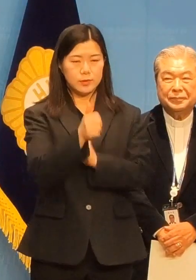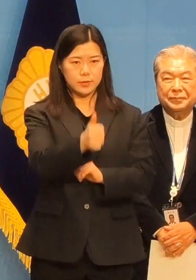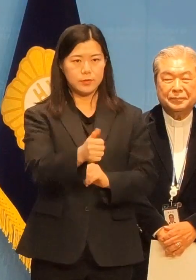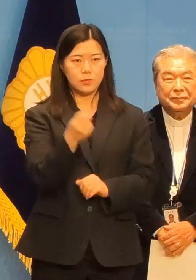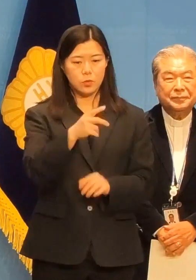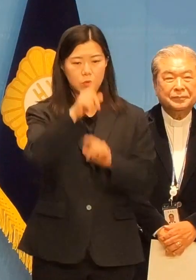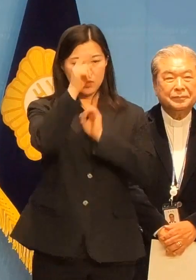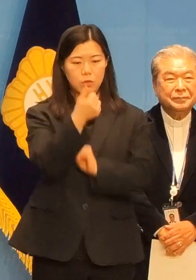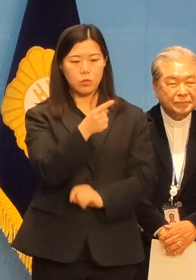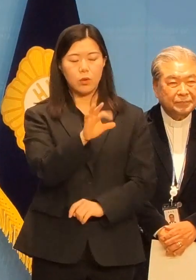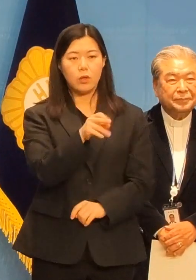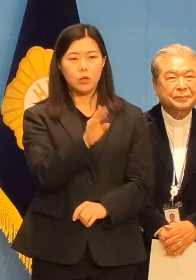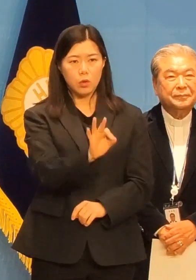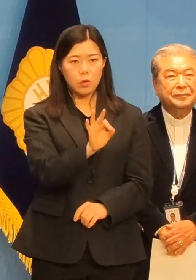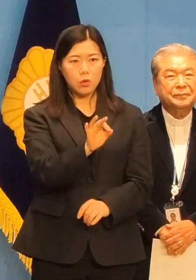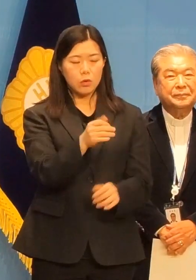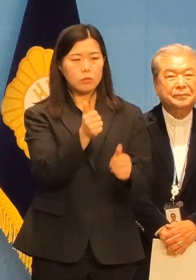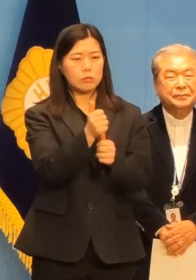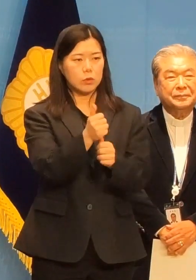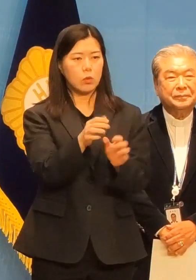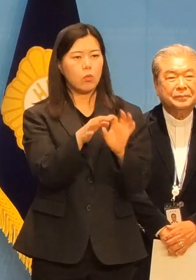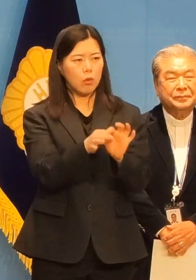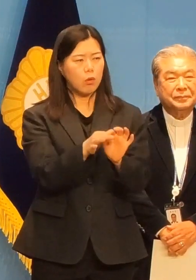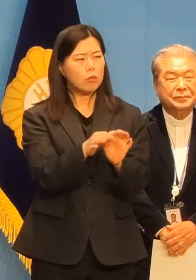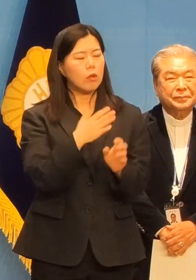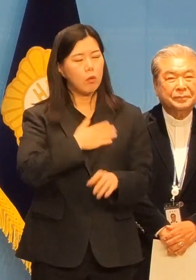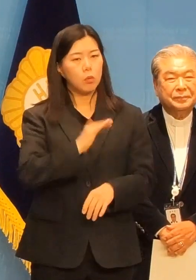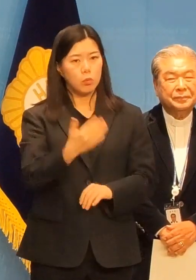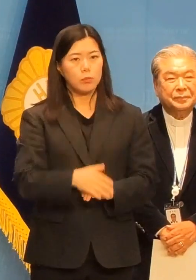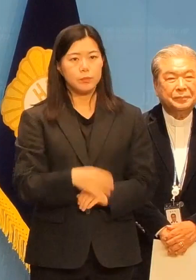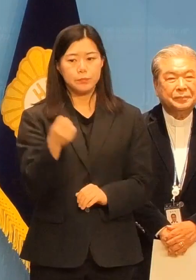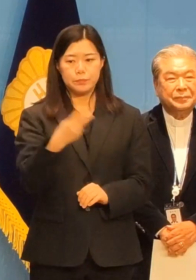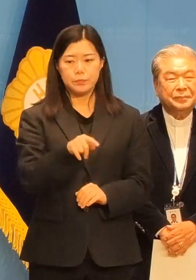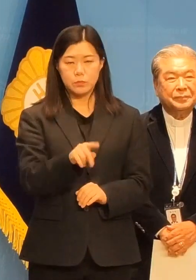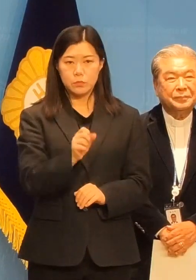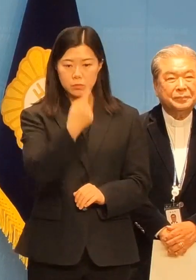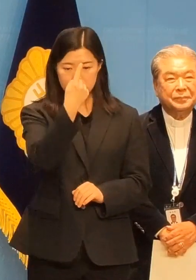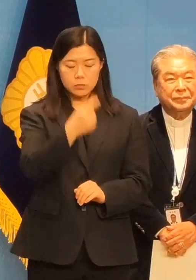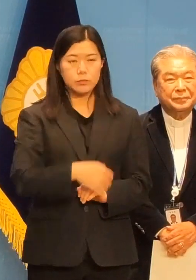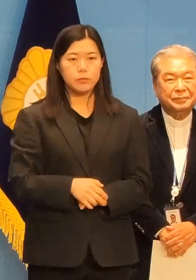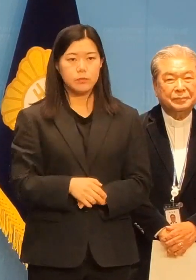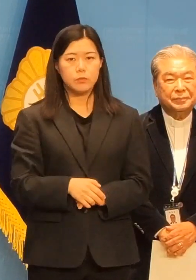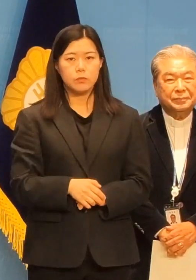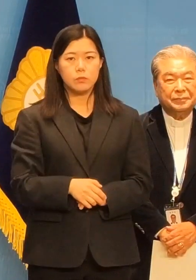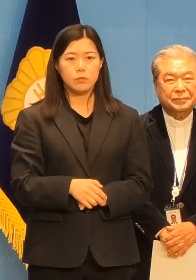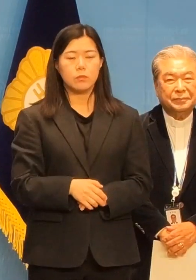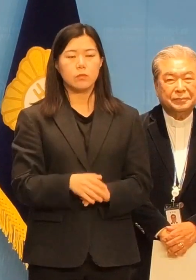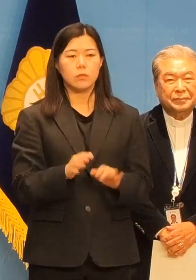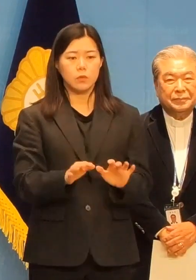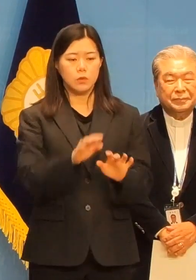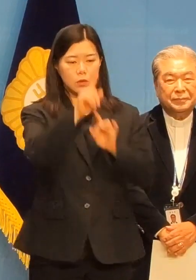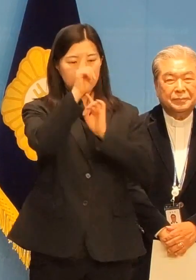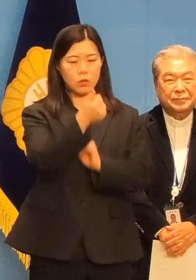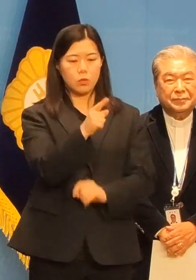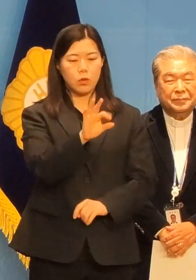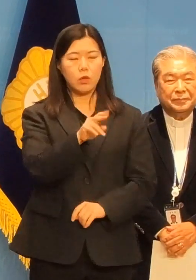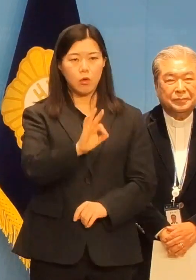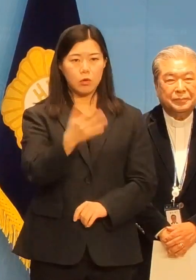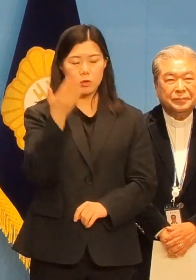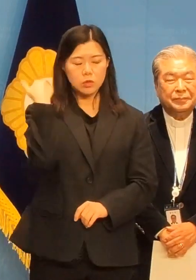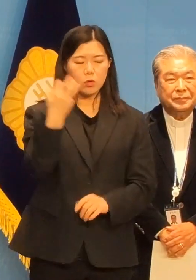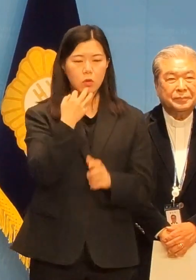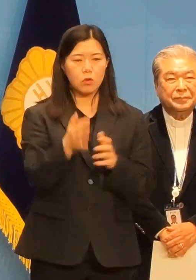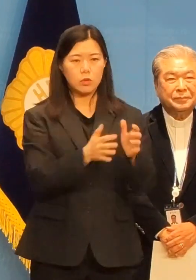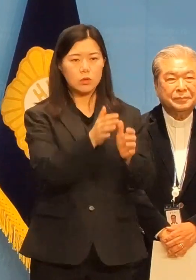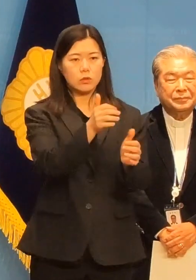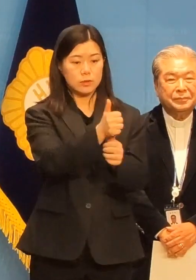전 부지사와 관련된 사건을 접하게 되었고 그로 인해서 그 인연을 통해 이화영 전 부지사의 석방을